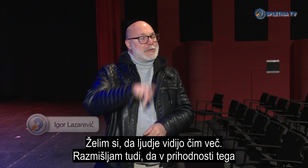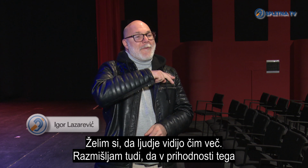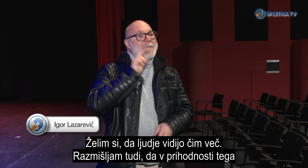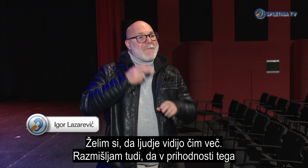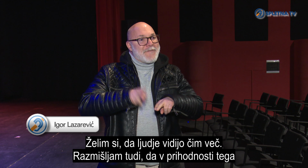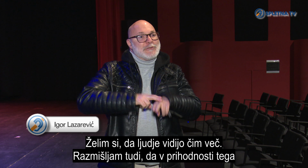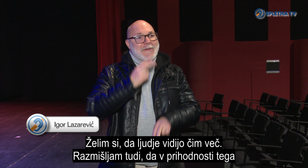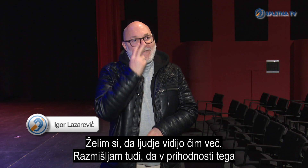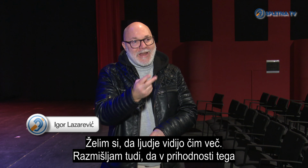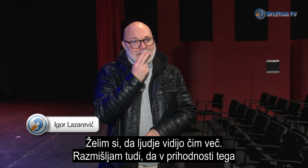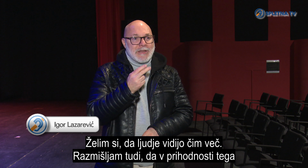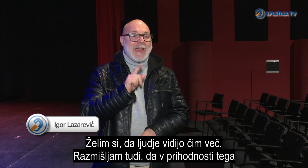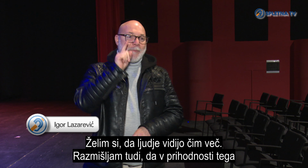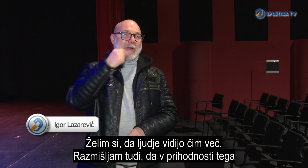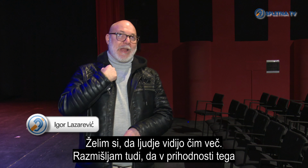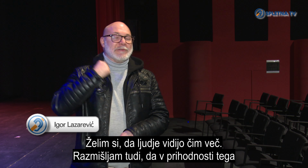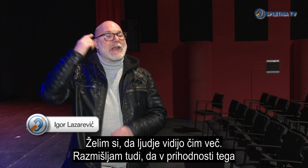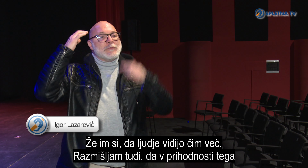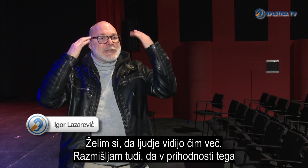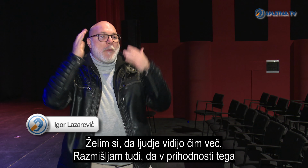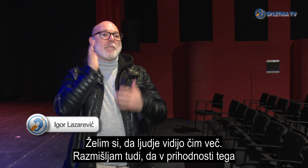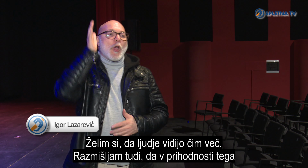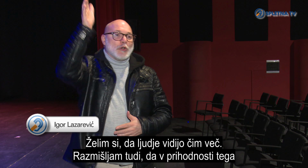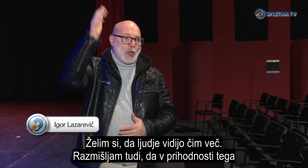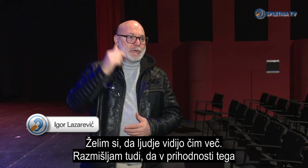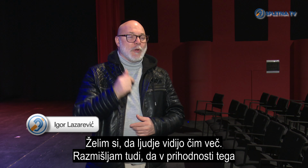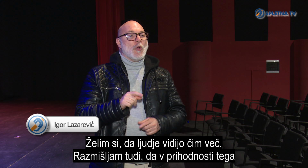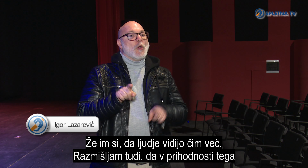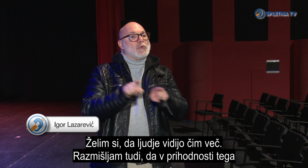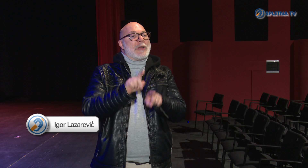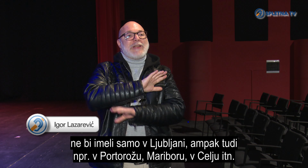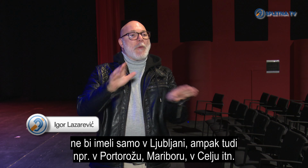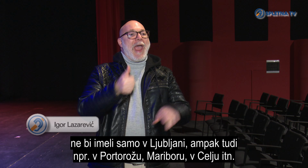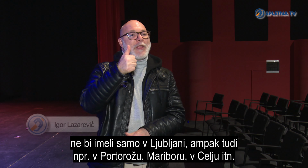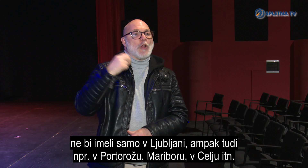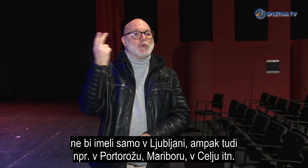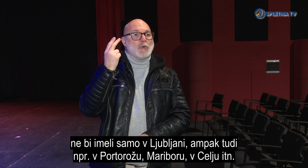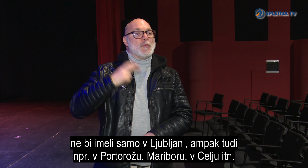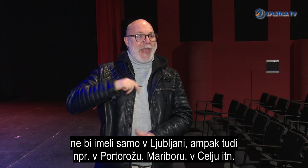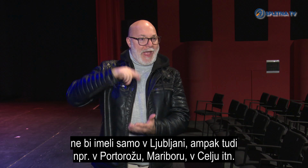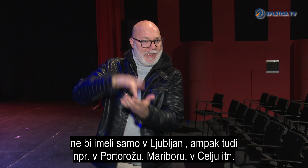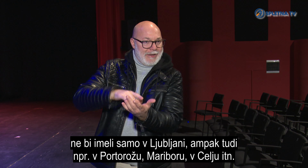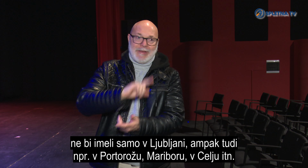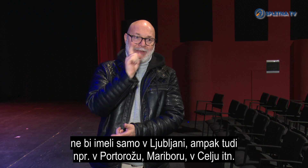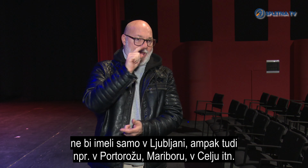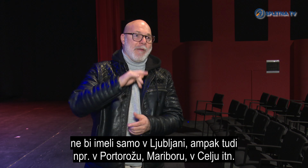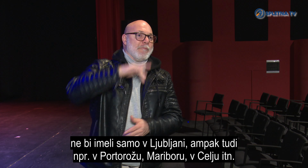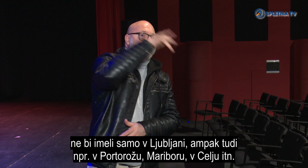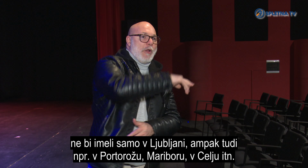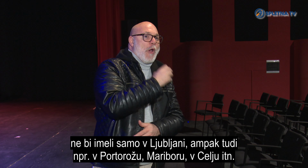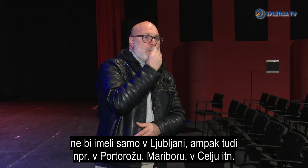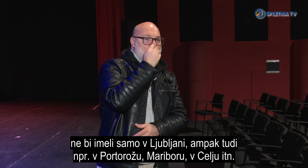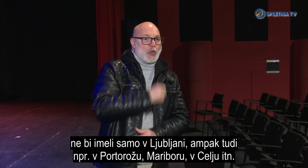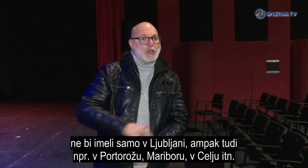Želim si, da ljudje vidijo čim več. Razmišljam tudi, da v prihodnosti tega ne bi smeli imeti samo v Ljubljani, ampak tudi na primer v